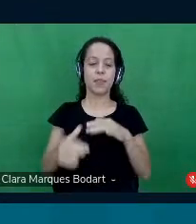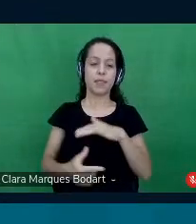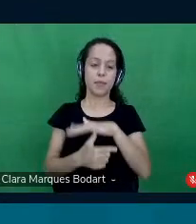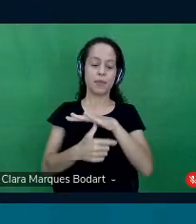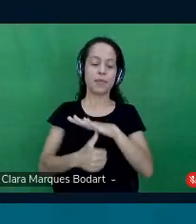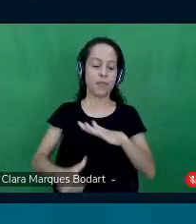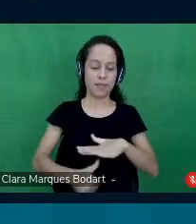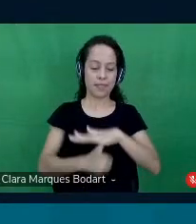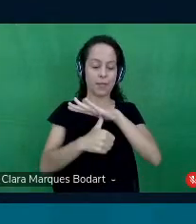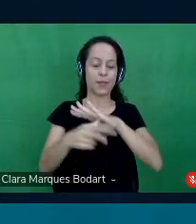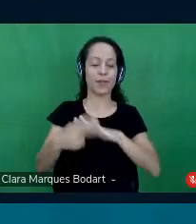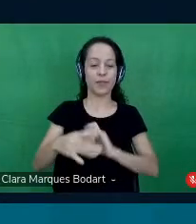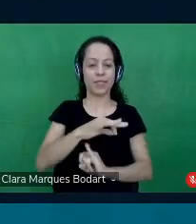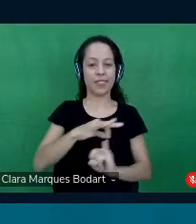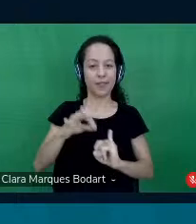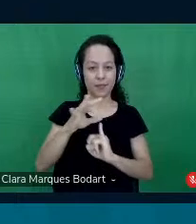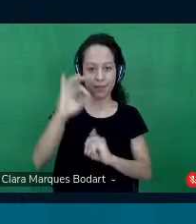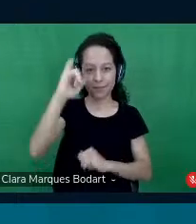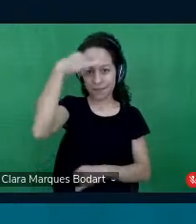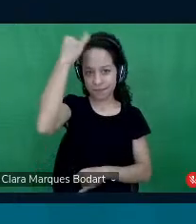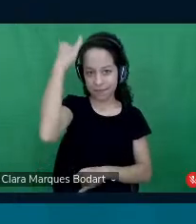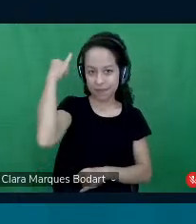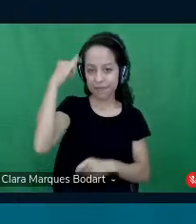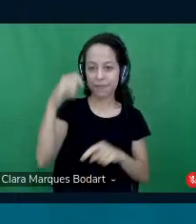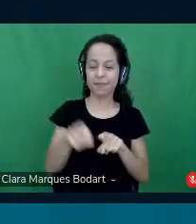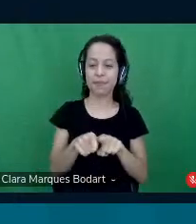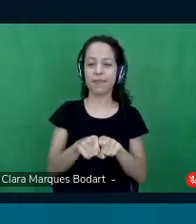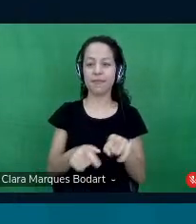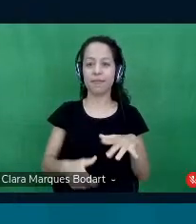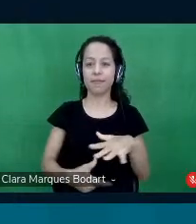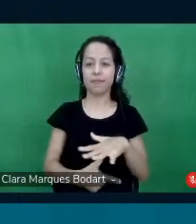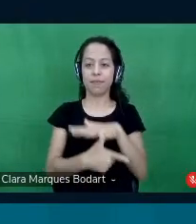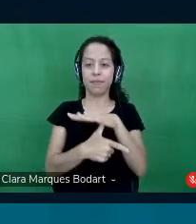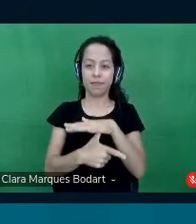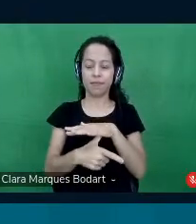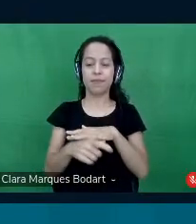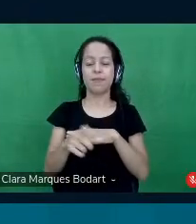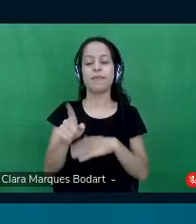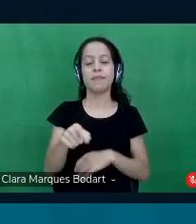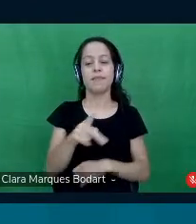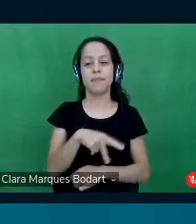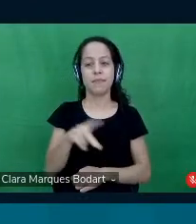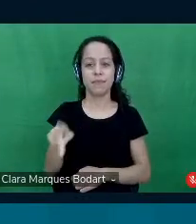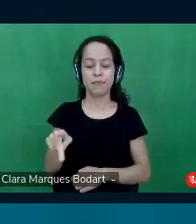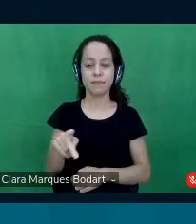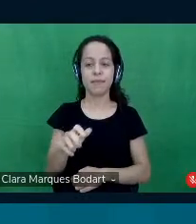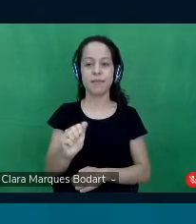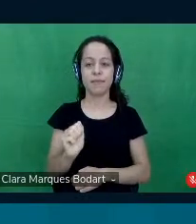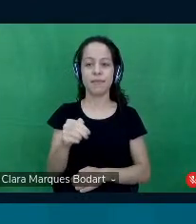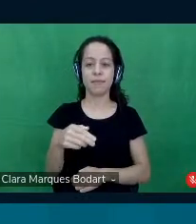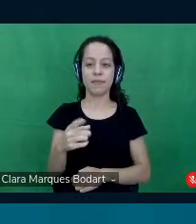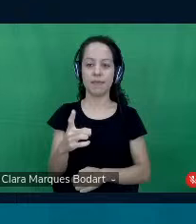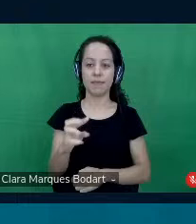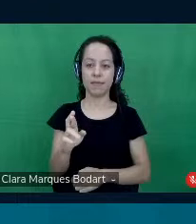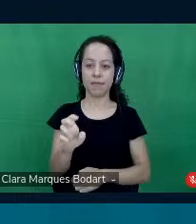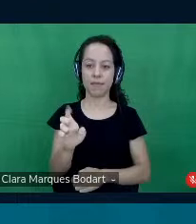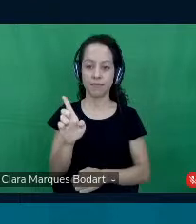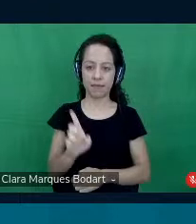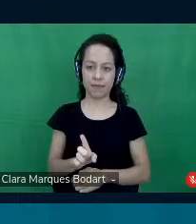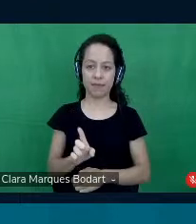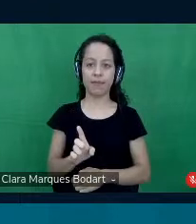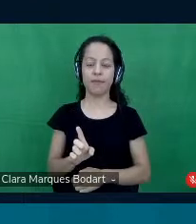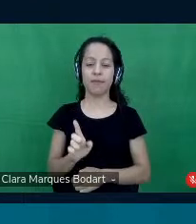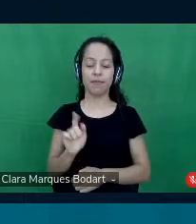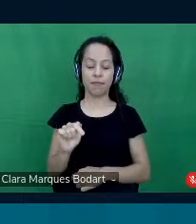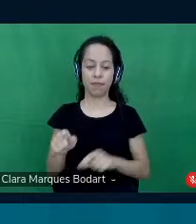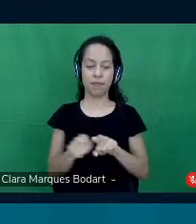José Pella, pró-reitor de pesquisa e pós-graduação do IFES, professor André Romero, e a todos aqueles que estão envolvidos na organização deste